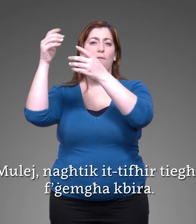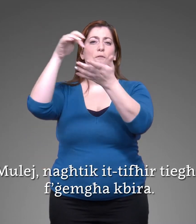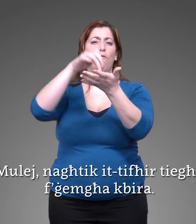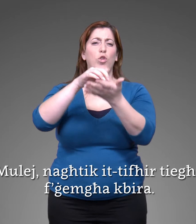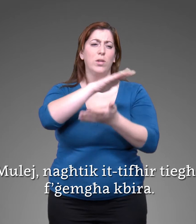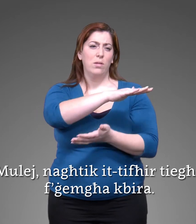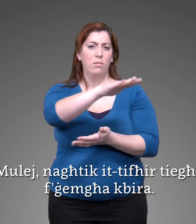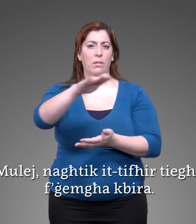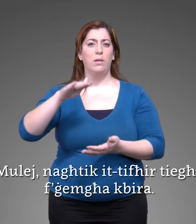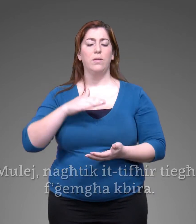kbira